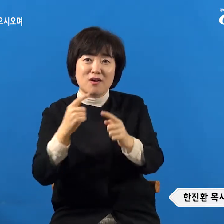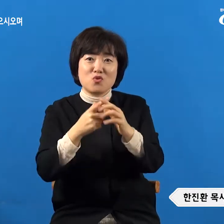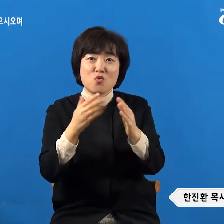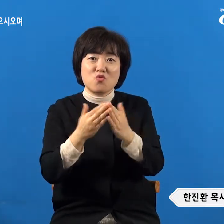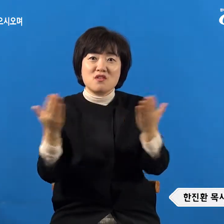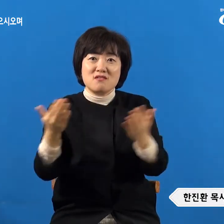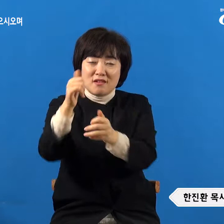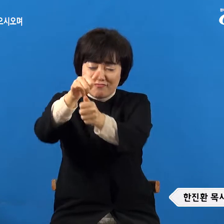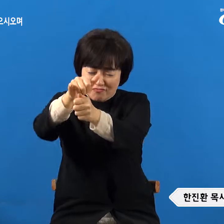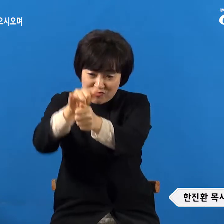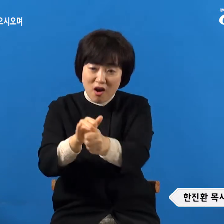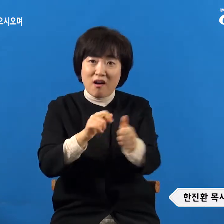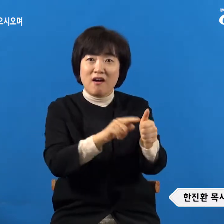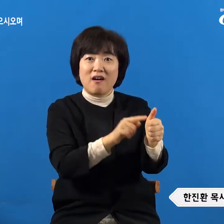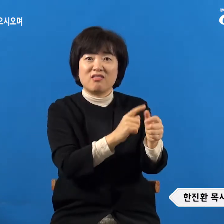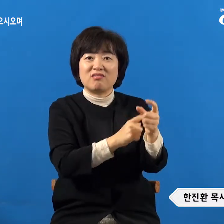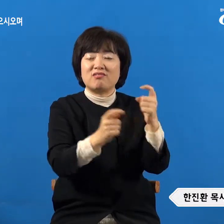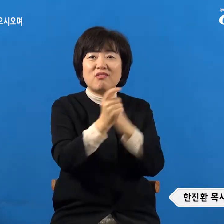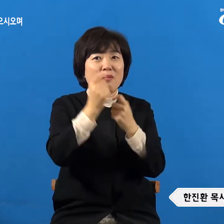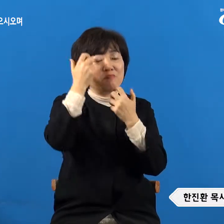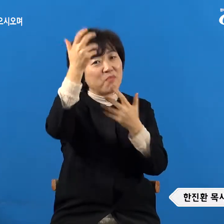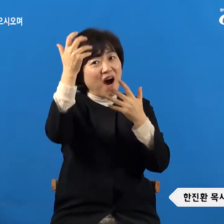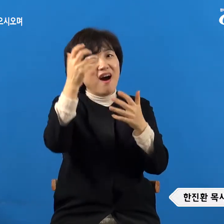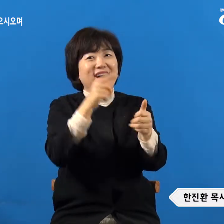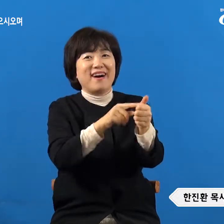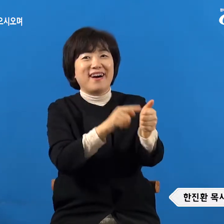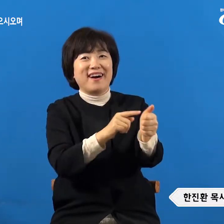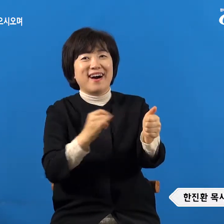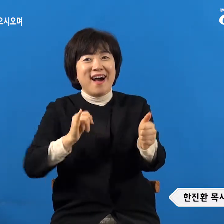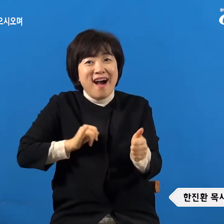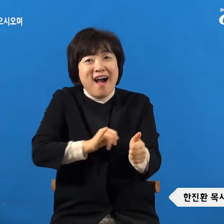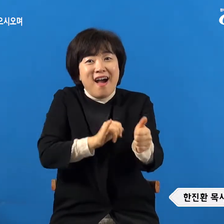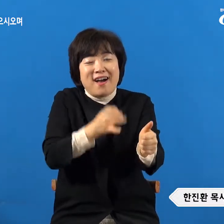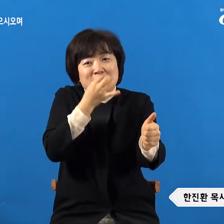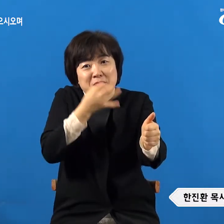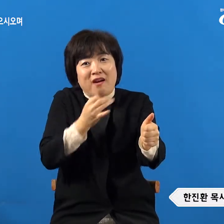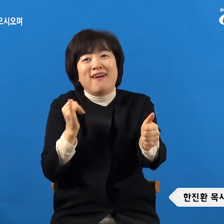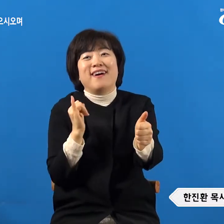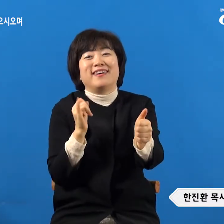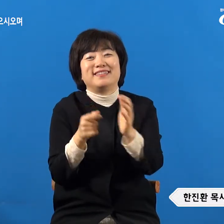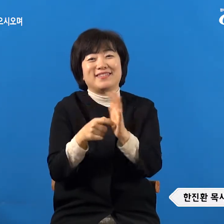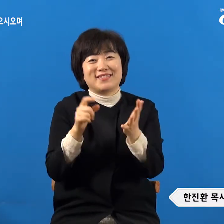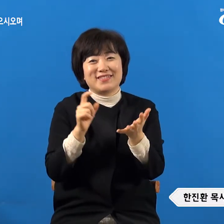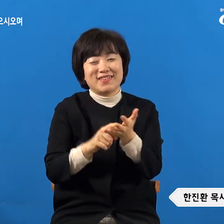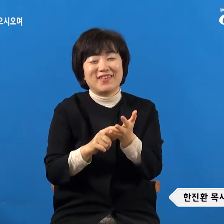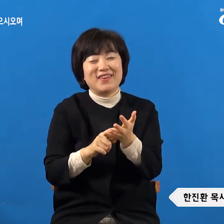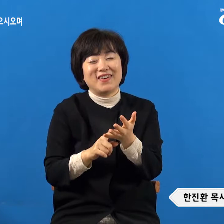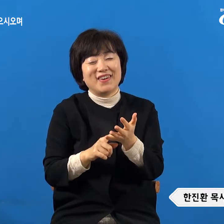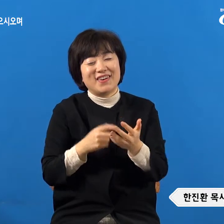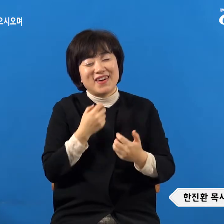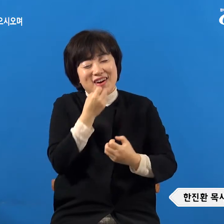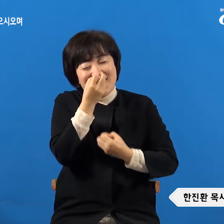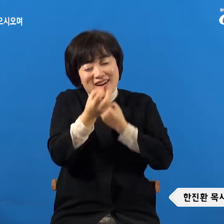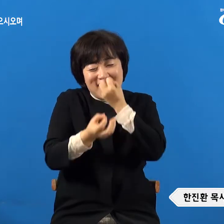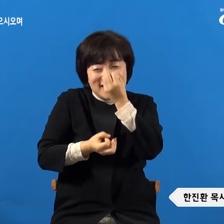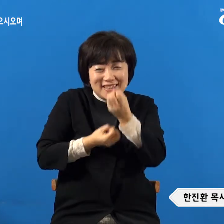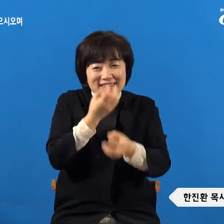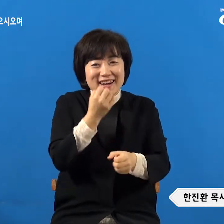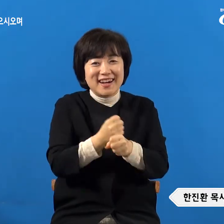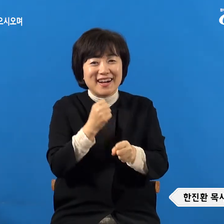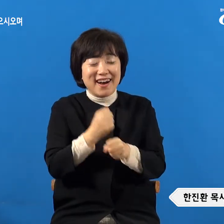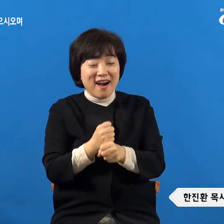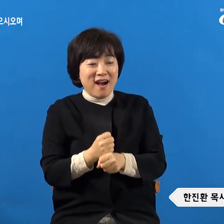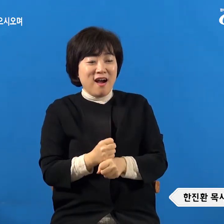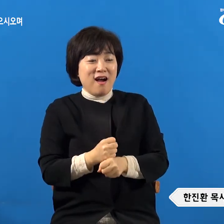모르겠습니다 하면서 그냥 기쁨에 겨워서 그렇게 간증을 하는데 지켜보고 있는 목사님도